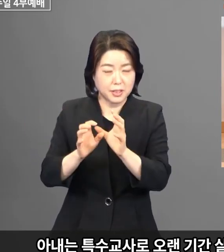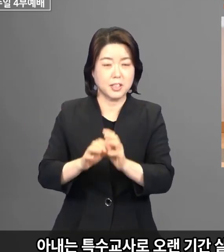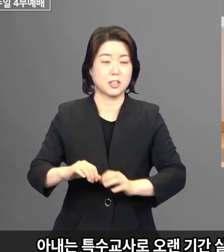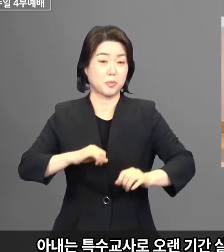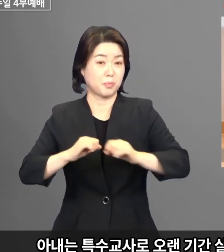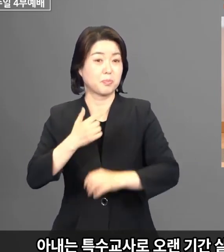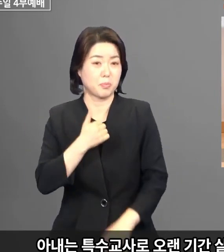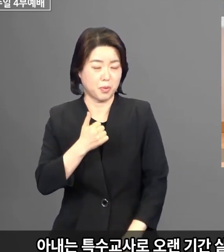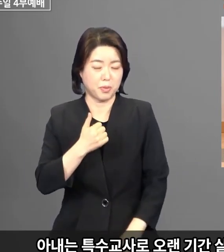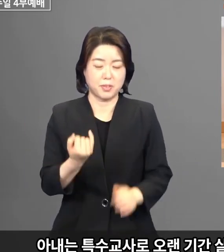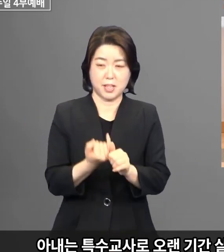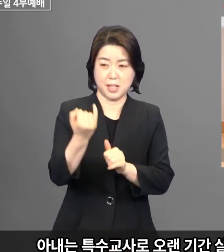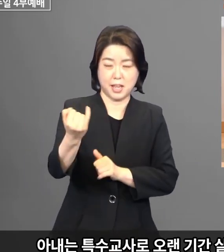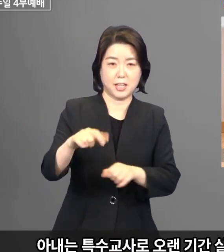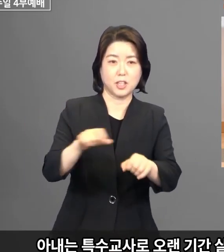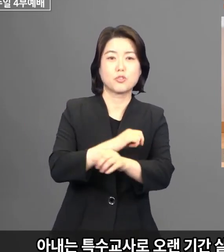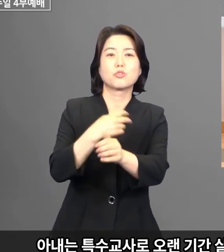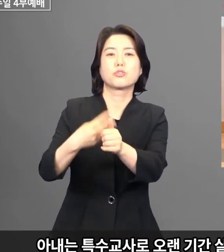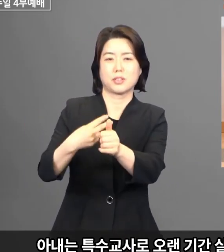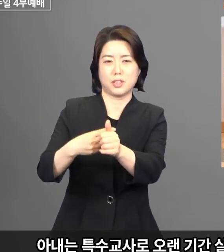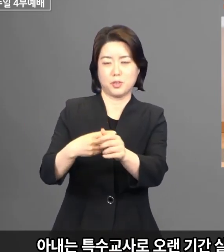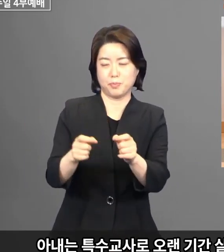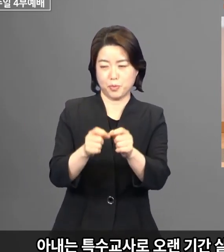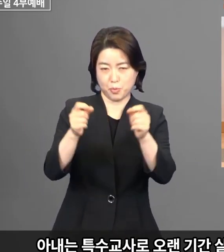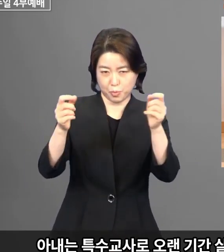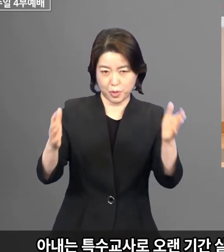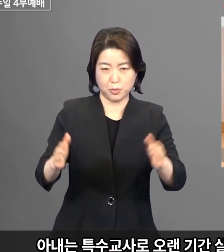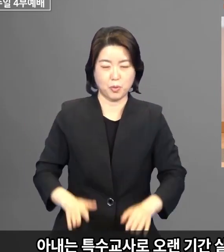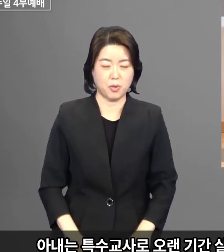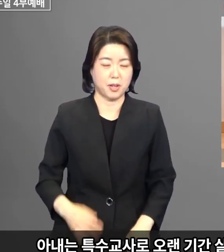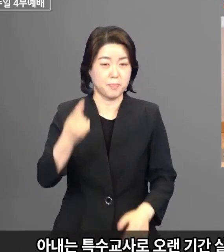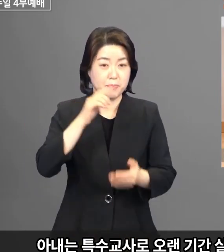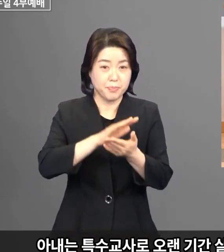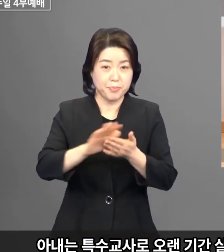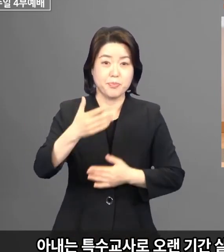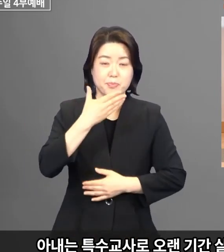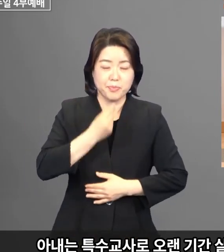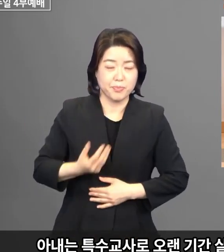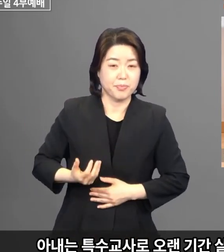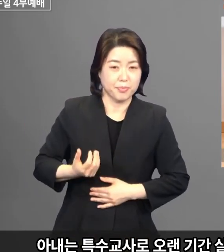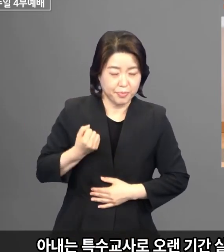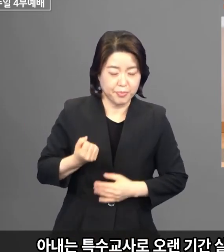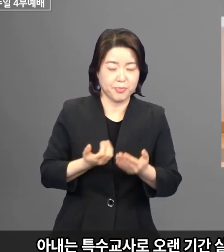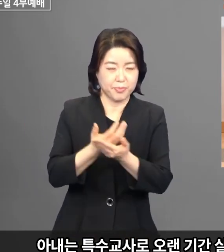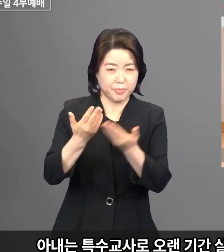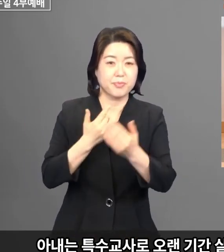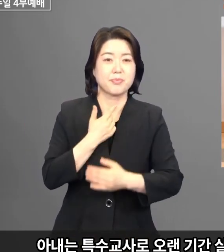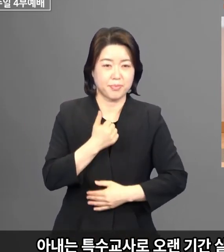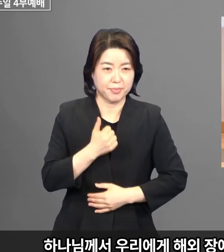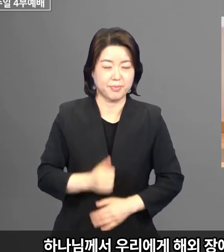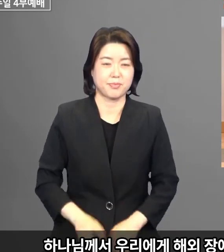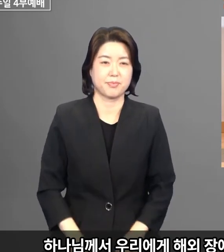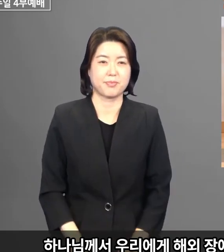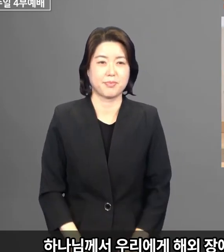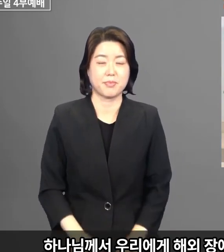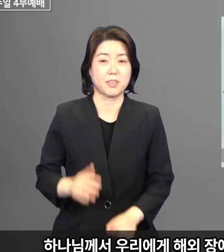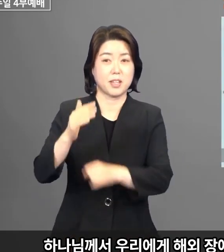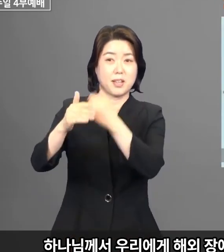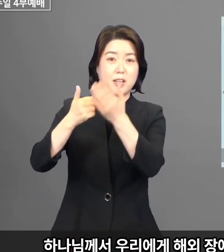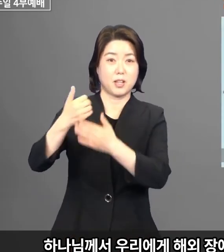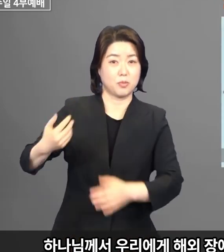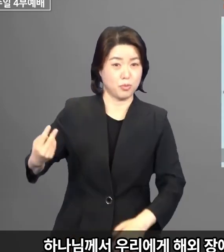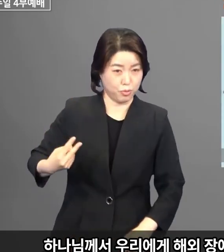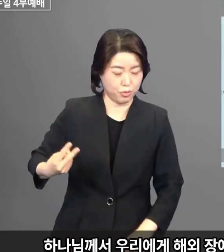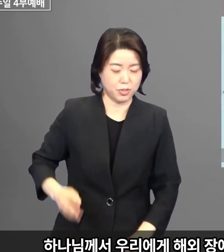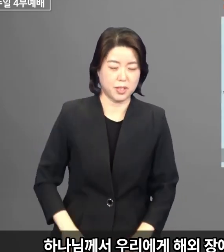아내는 특수교사로 오랜 기간 샬롬의 복을 누리고 나누었습니다. 하나님께서 우리에게